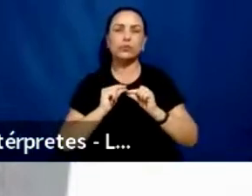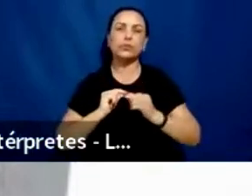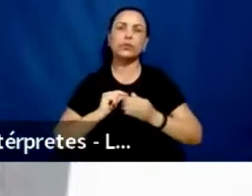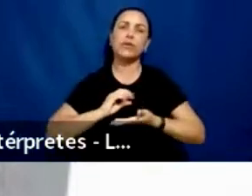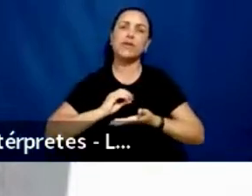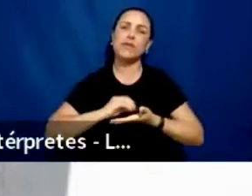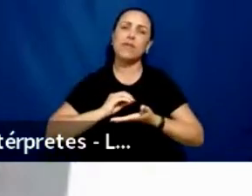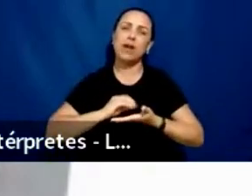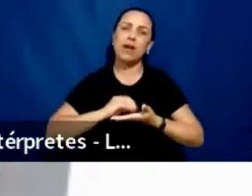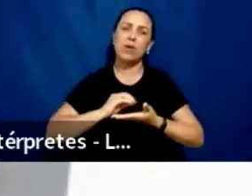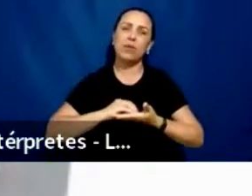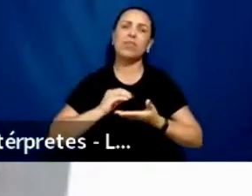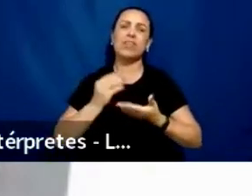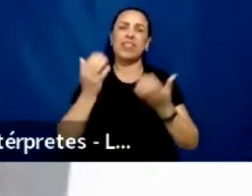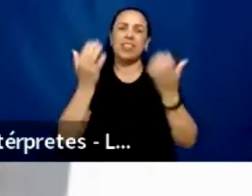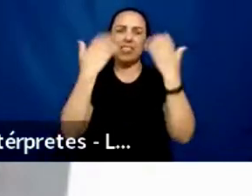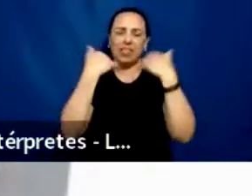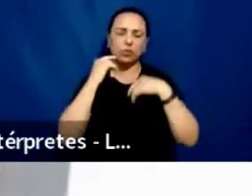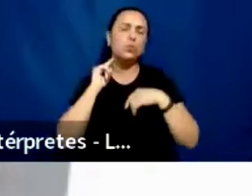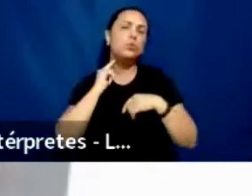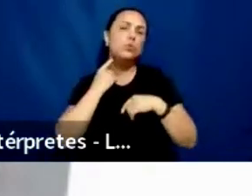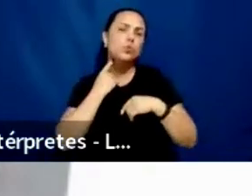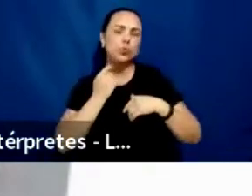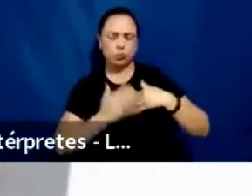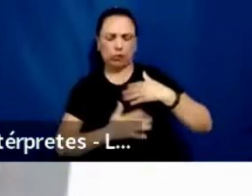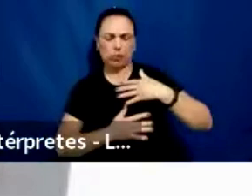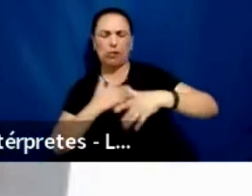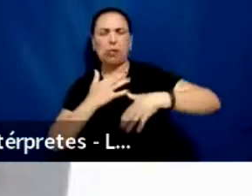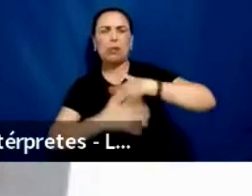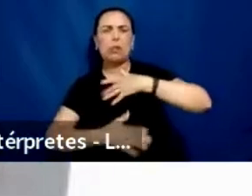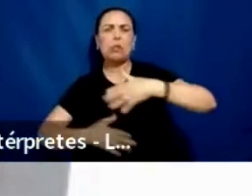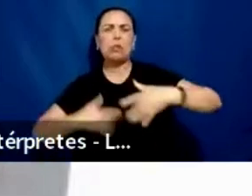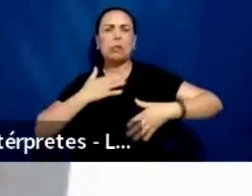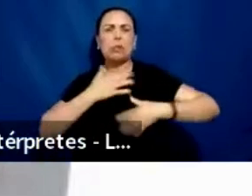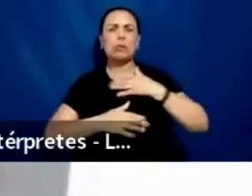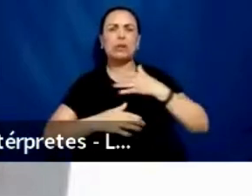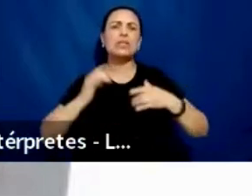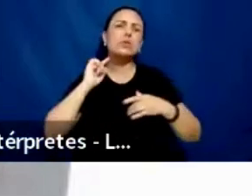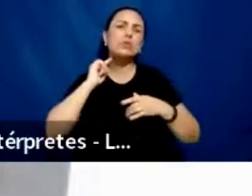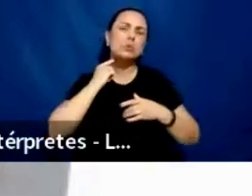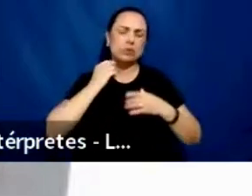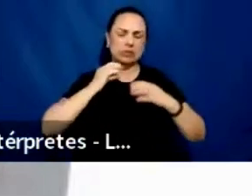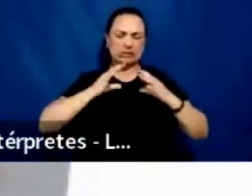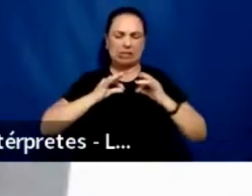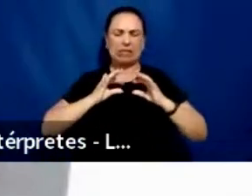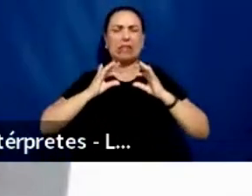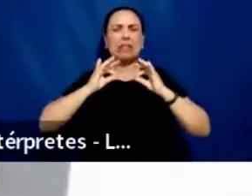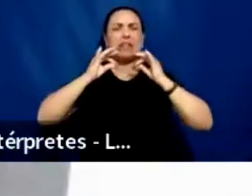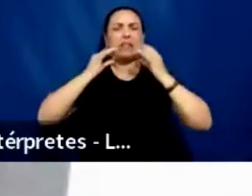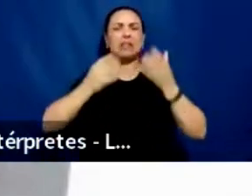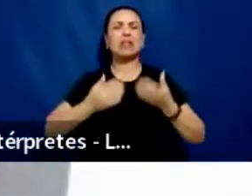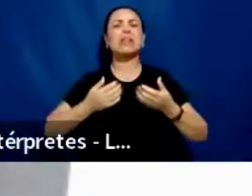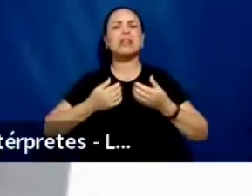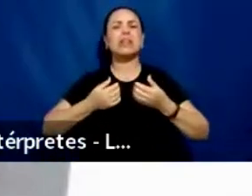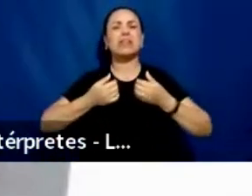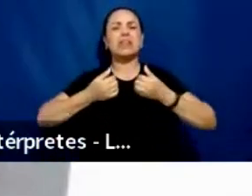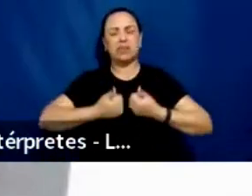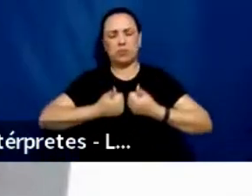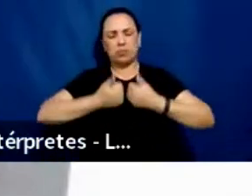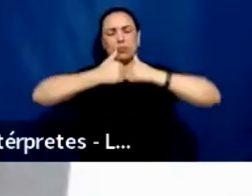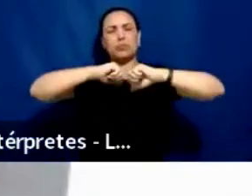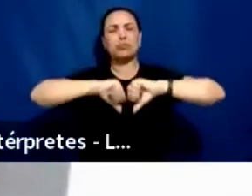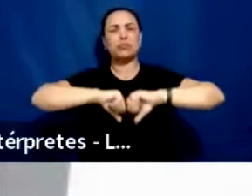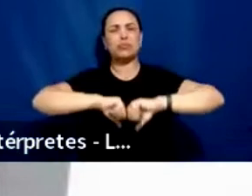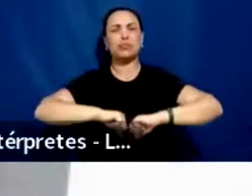são tecidos alcalinos. Ou seja, nós precisamos tomar cuidado, então, com aquilo que nós vamos